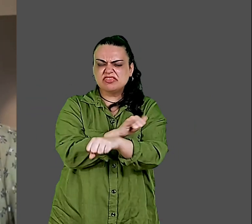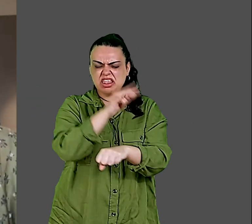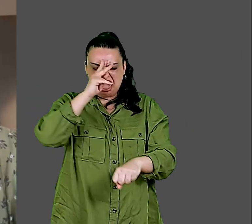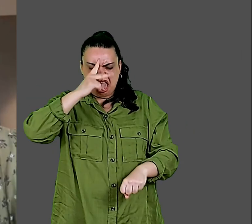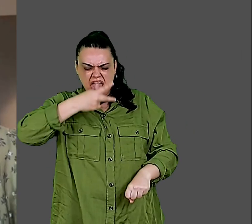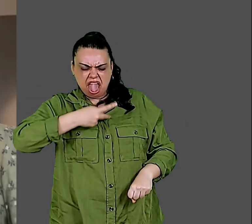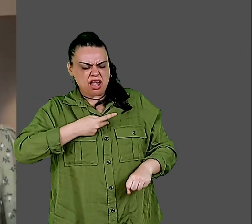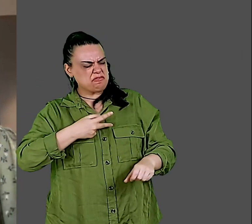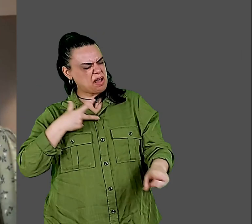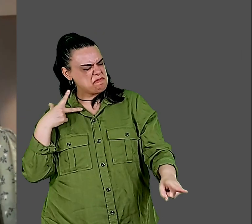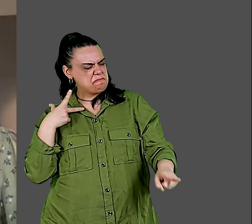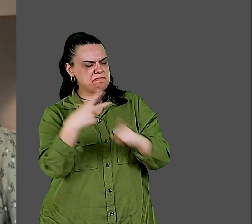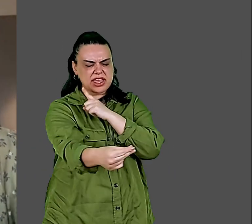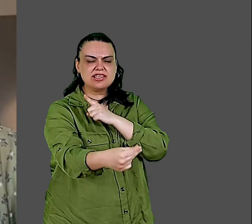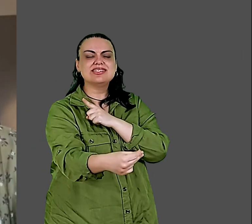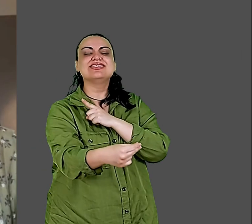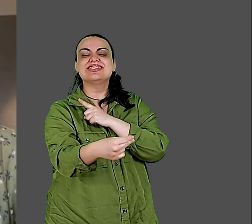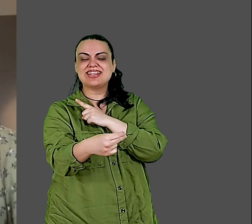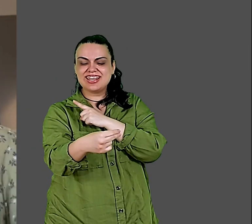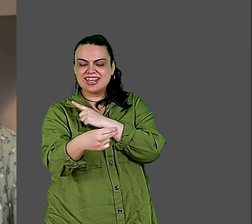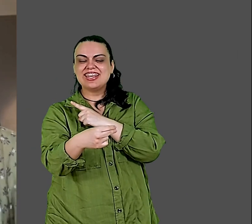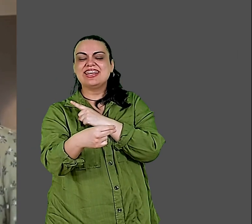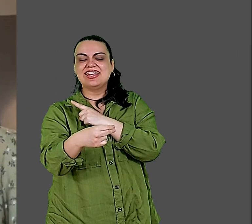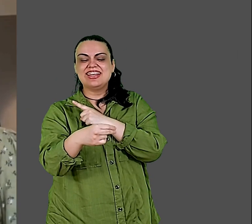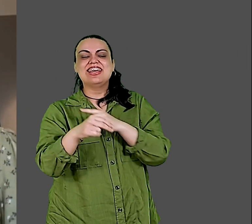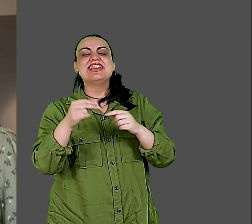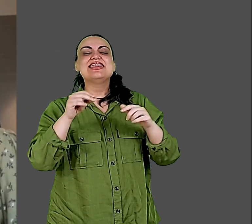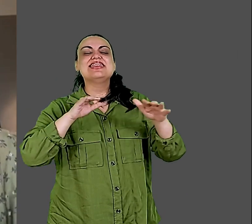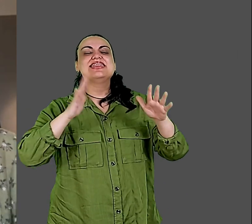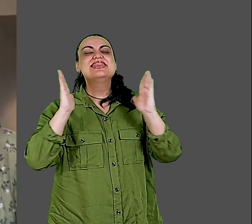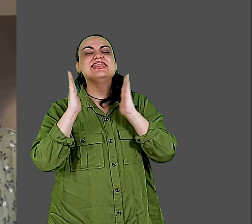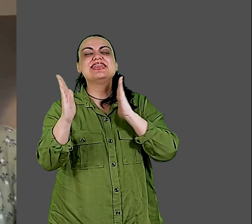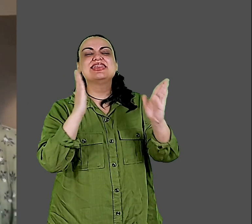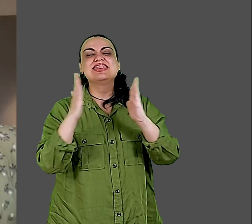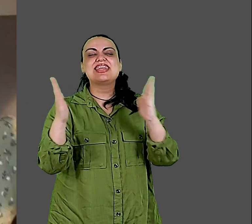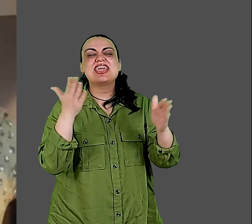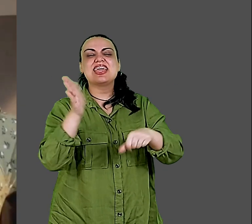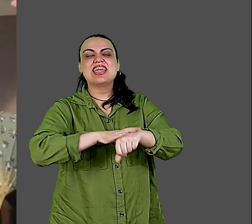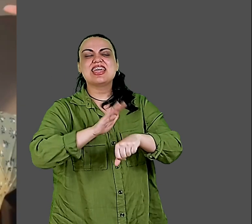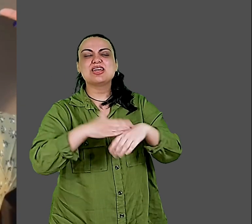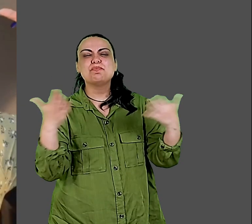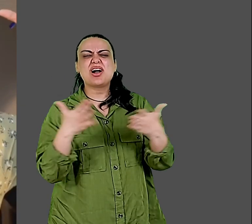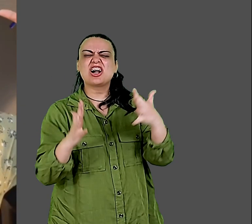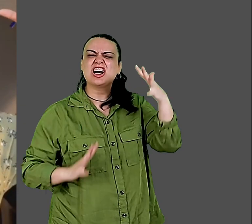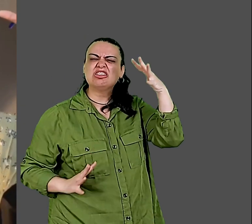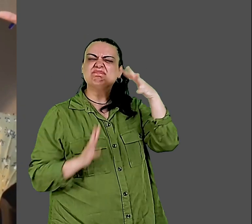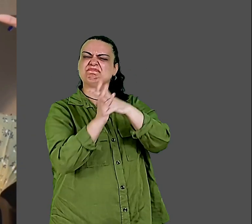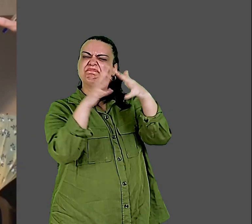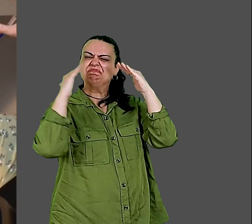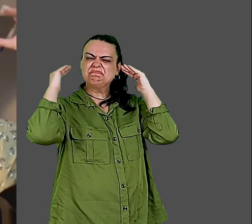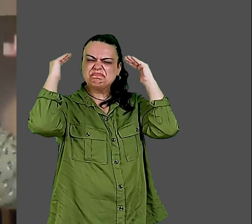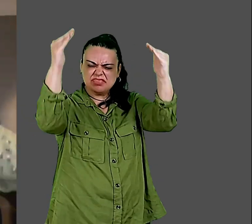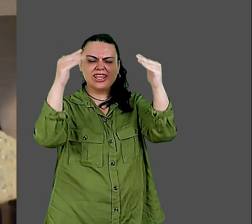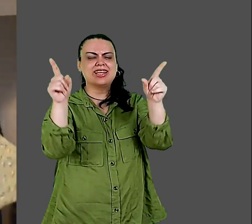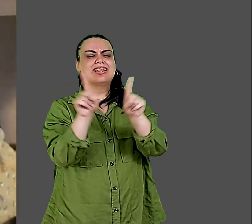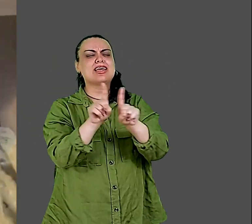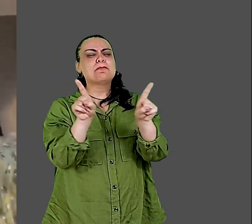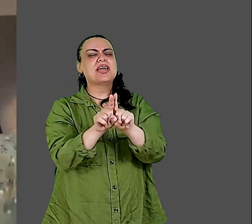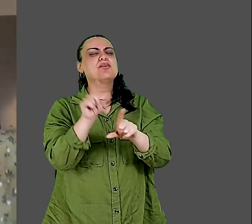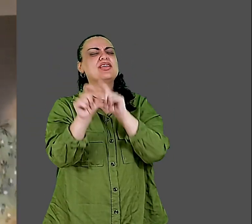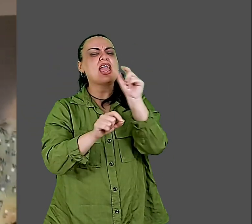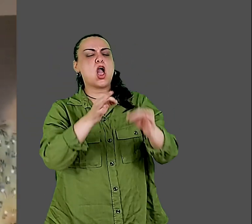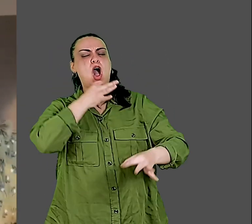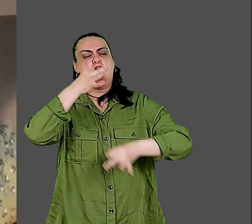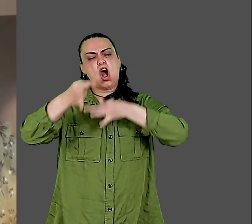do mal contra a vida deles. Que seja um tempo de plenitude, um tempo de esvaziamento de filosofia humana,